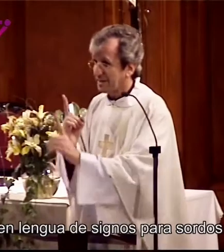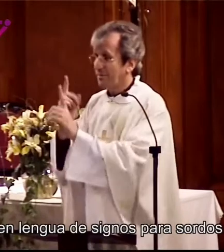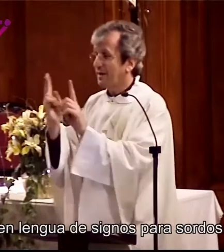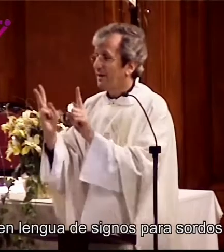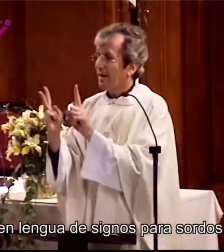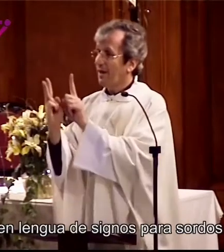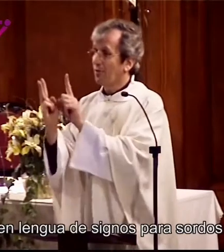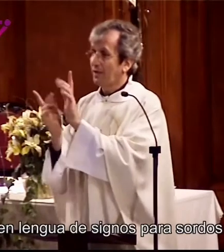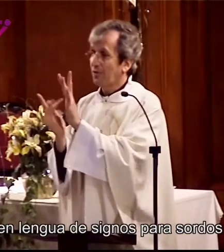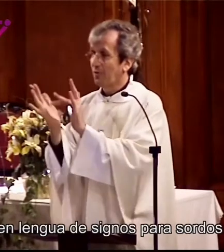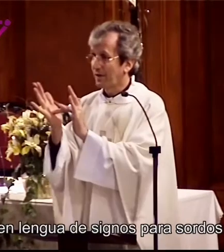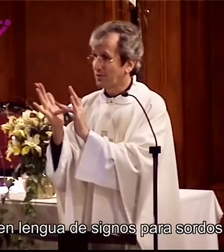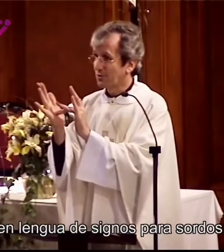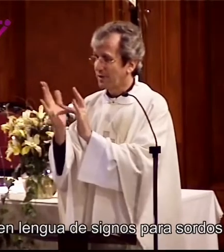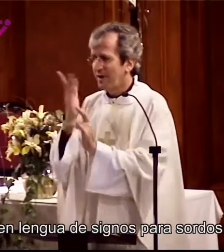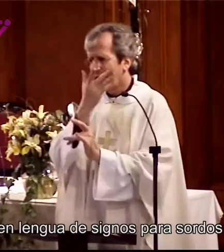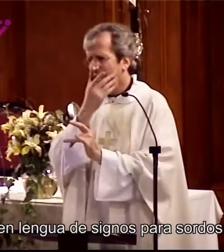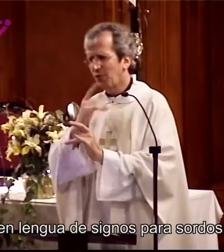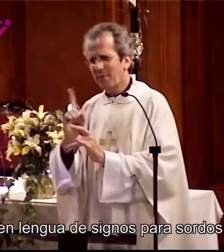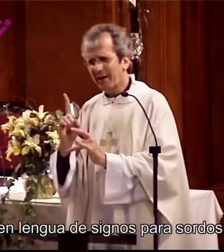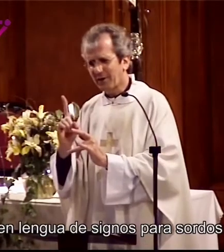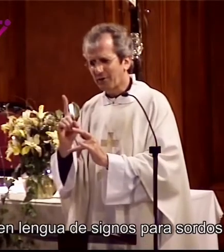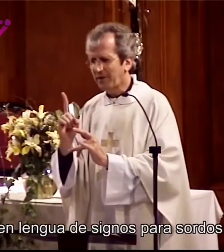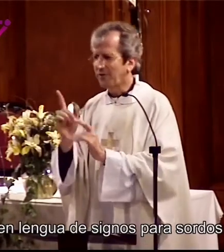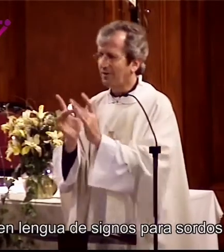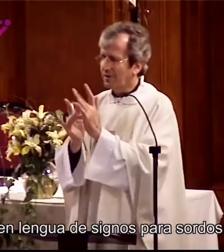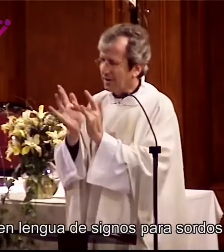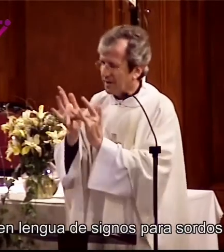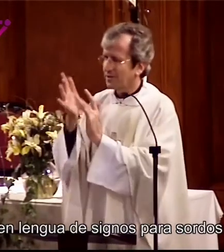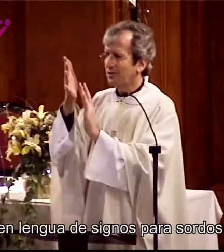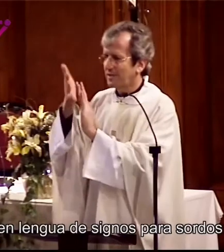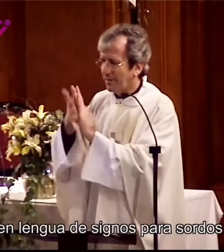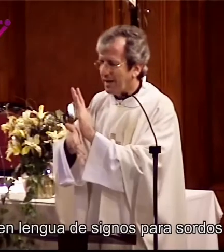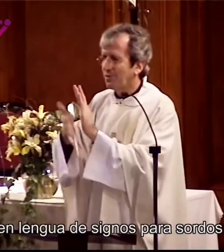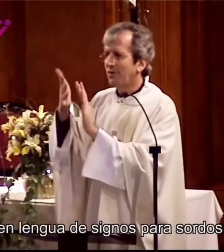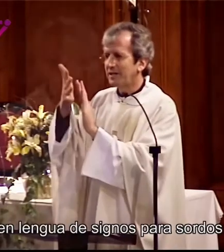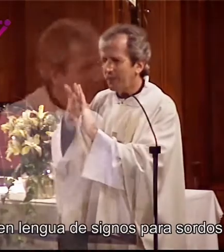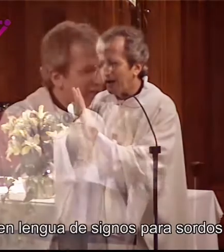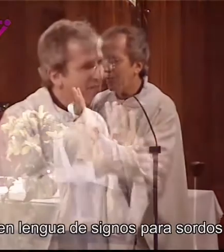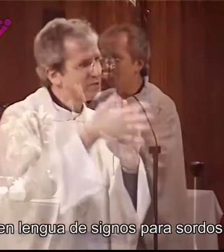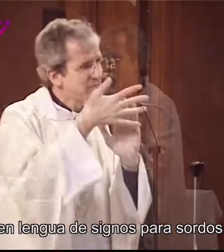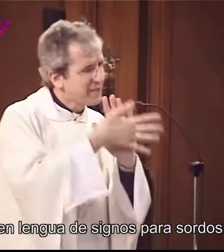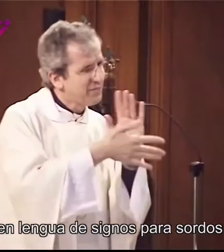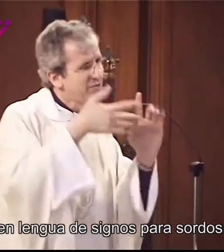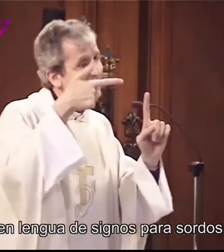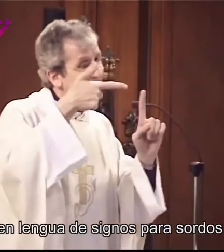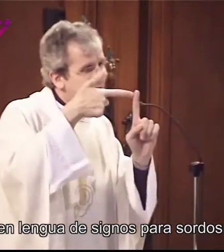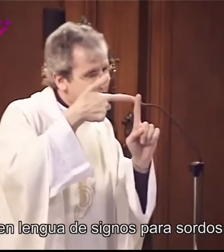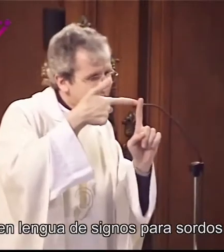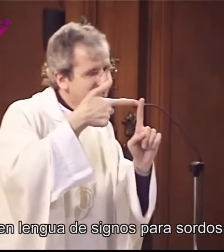habían encontrado con Jesús, que no lo habían reconocido y que Jesús les había ido explicando, explicando el sentido